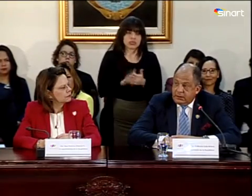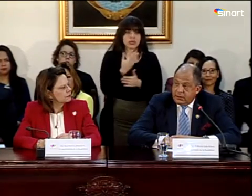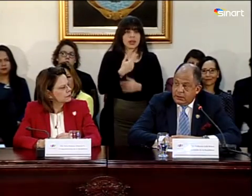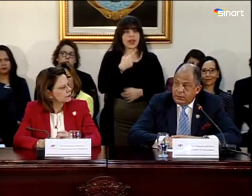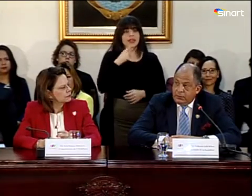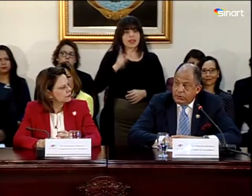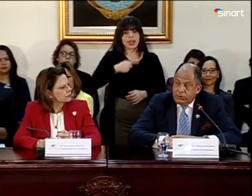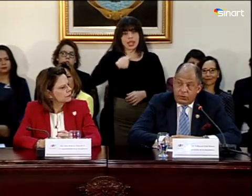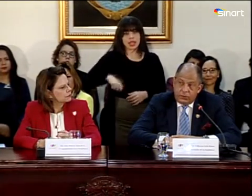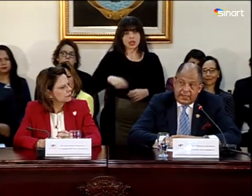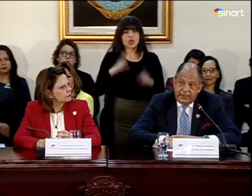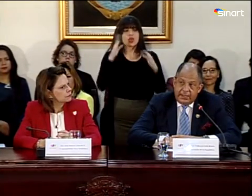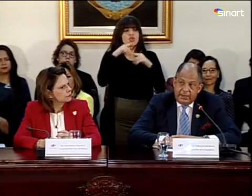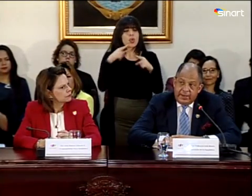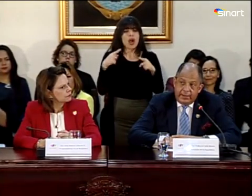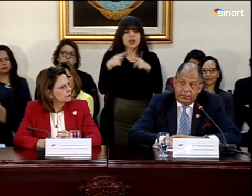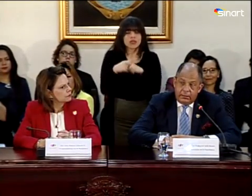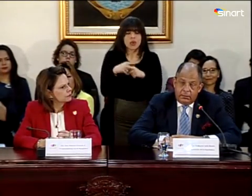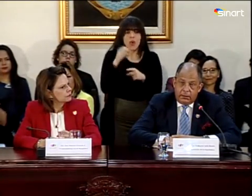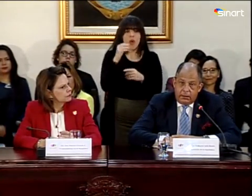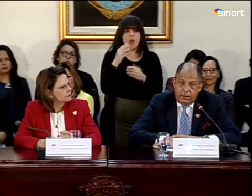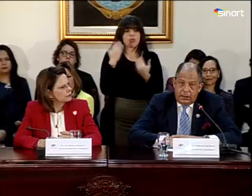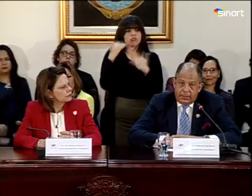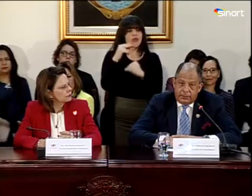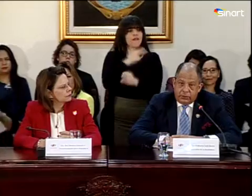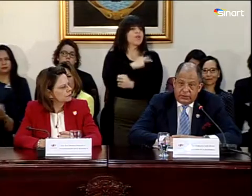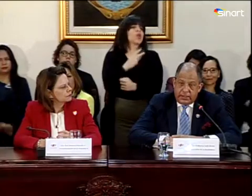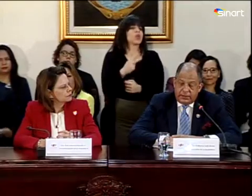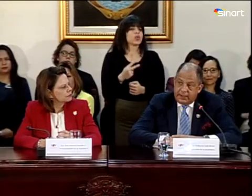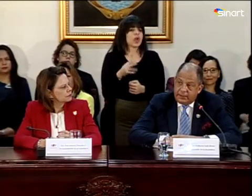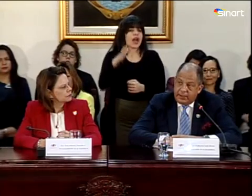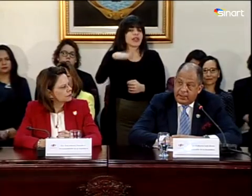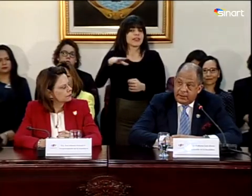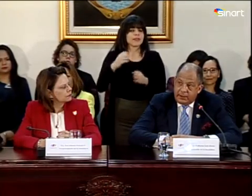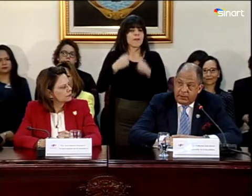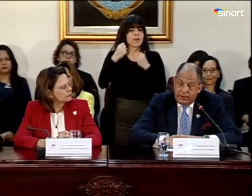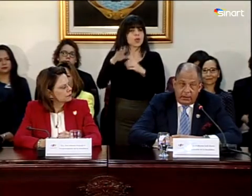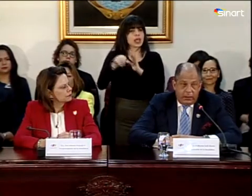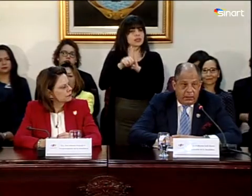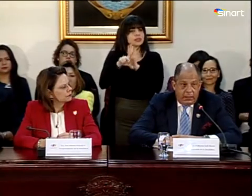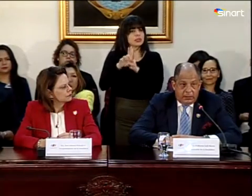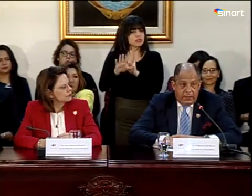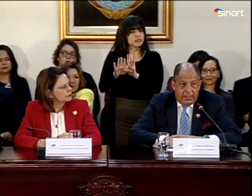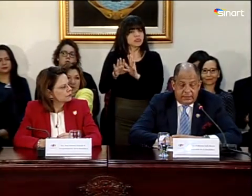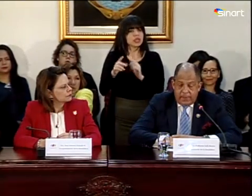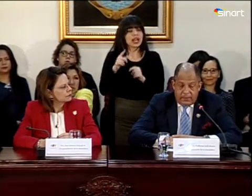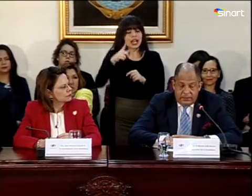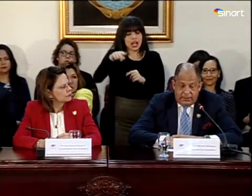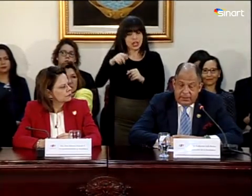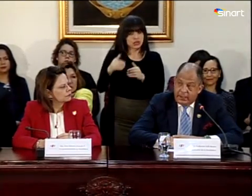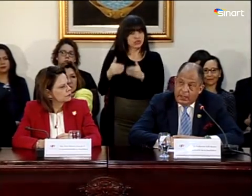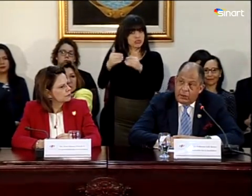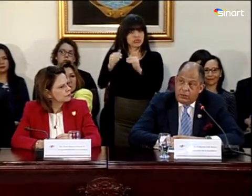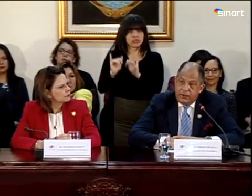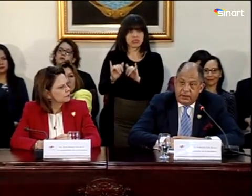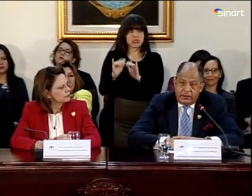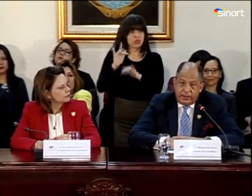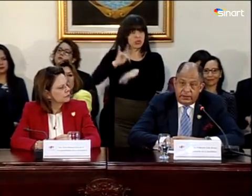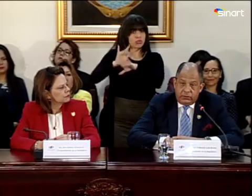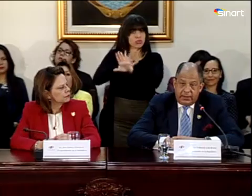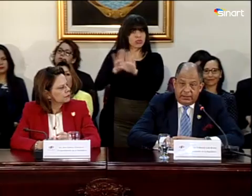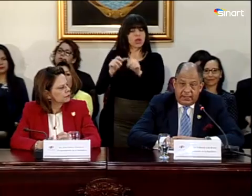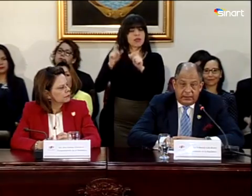interferencia, ni tampoco voluntad de inhibir las potestades de la Asamblea Legislativa, las cuales se mantienen incólumes